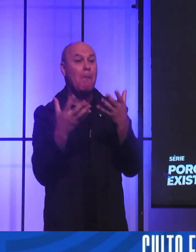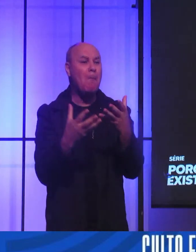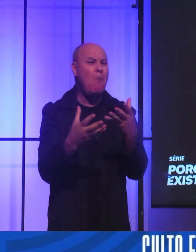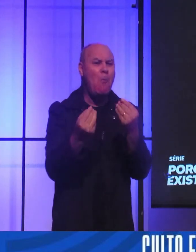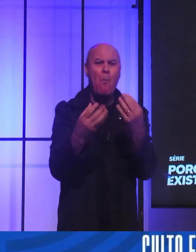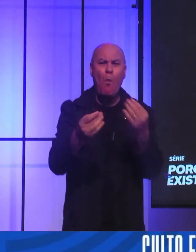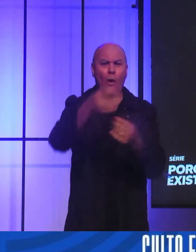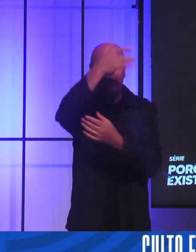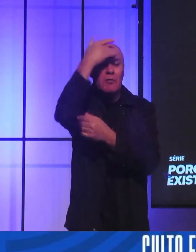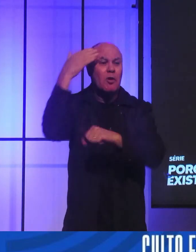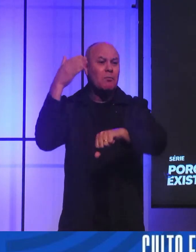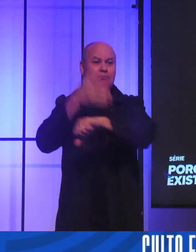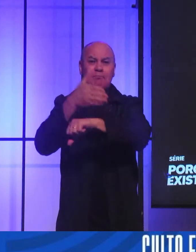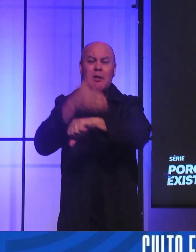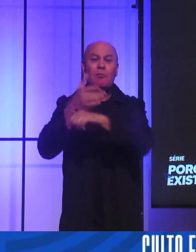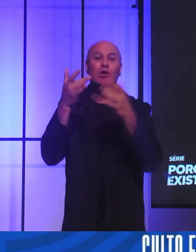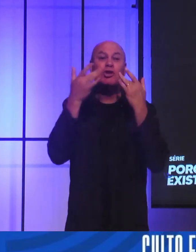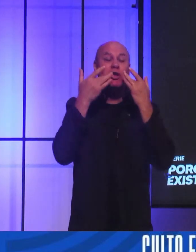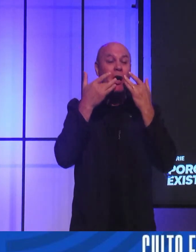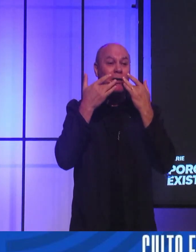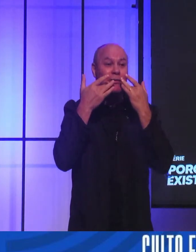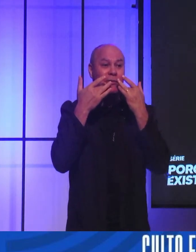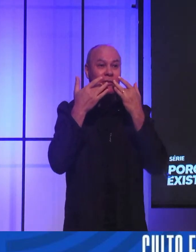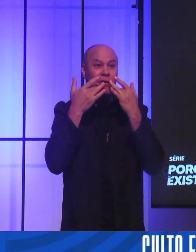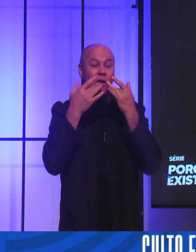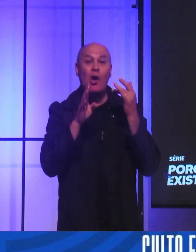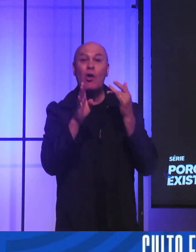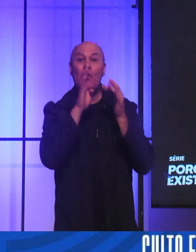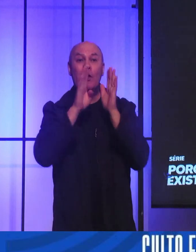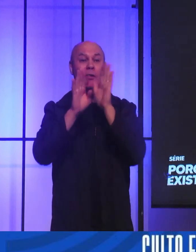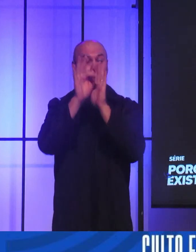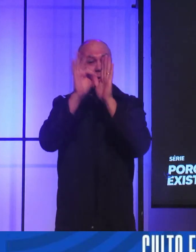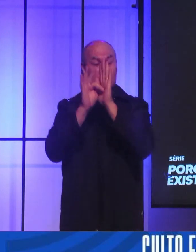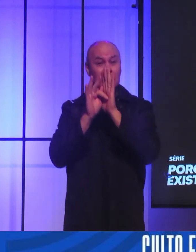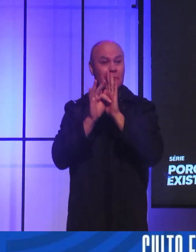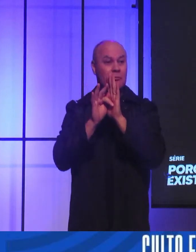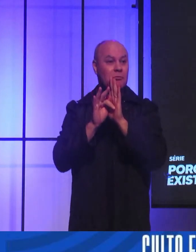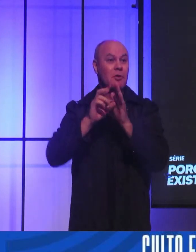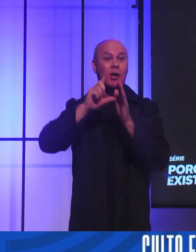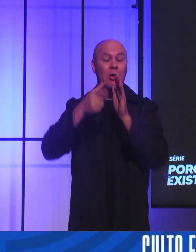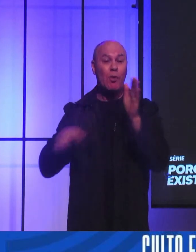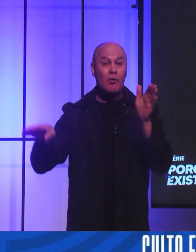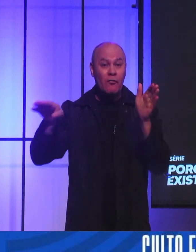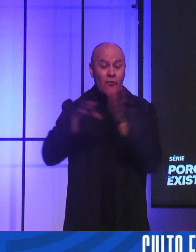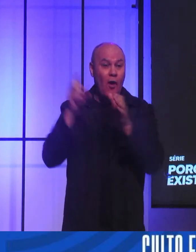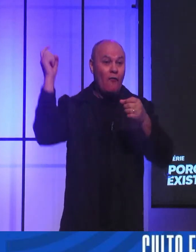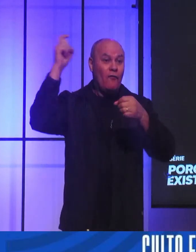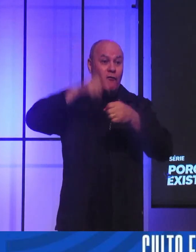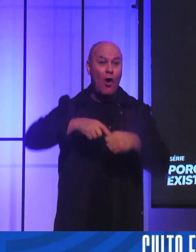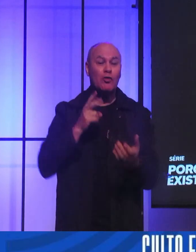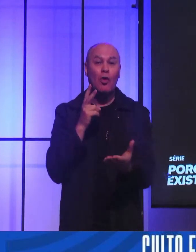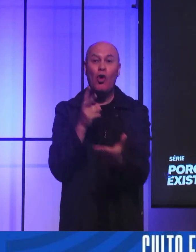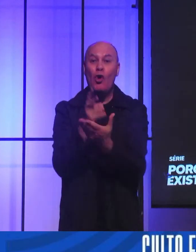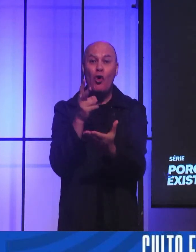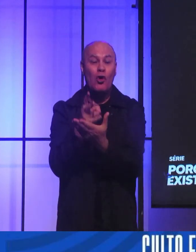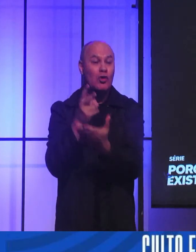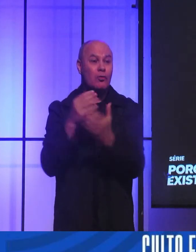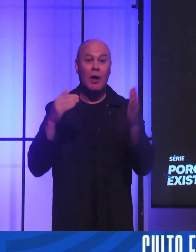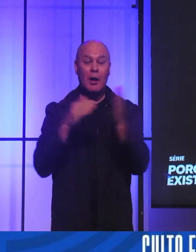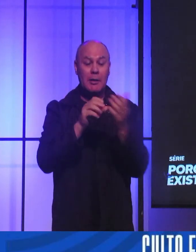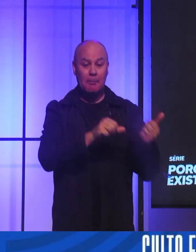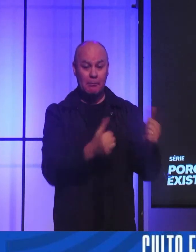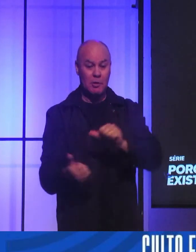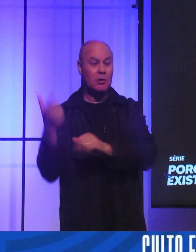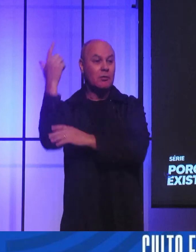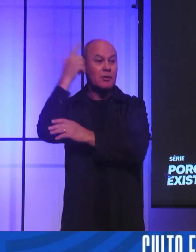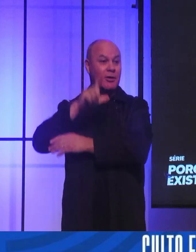eu quero fazer parte. E às vezes a gente pensa que um espetáculo de Natal está resumido apenas às pessoas